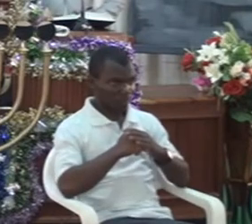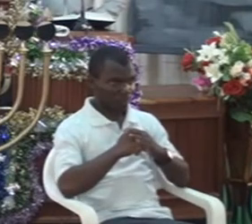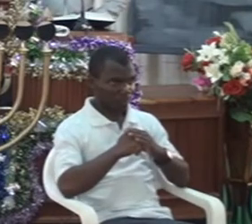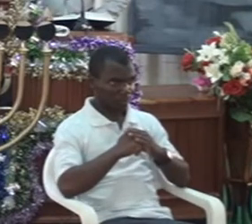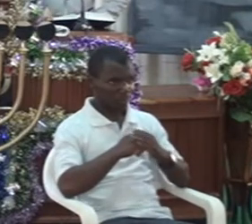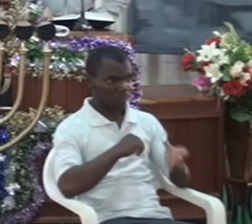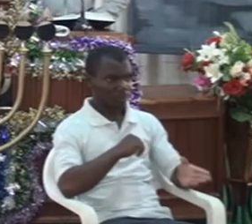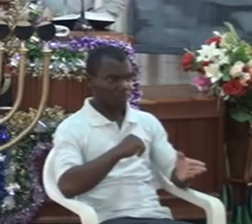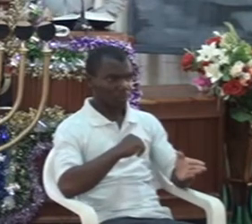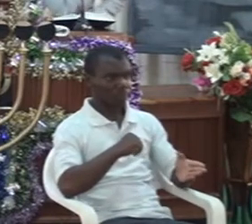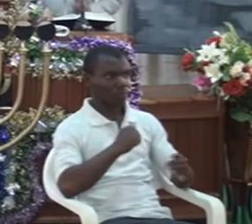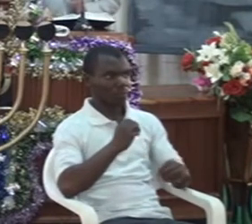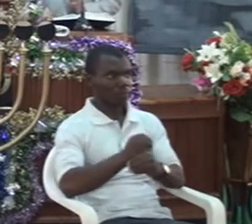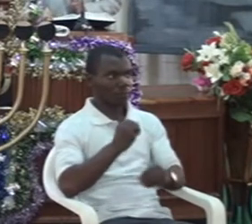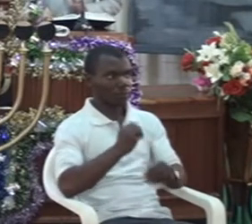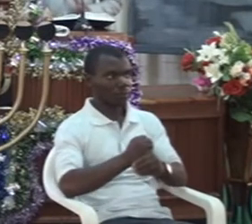Kazi.